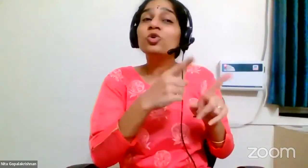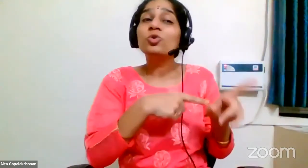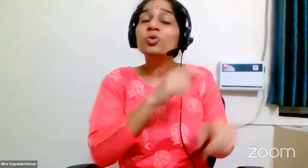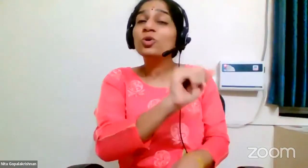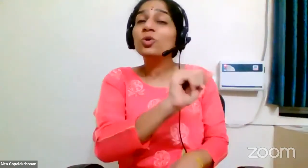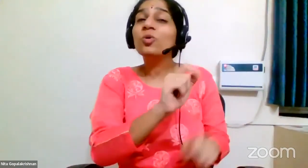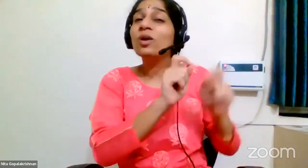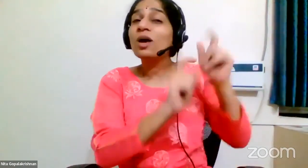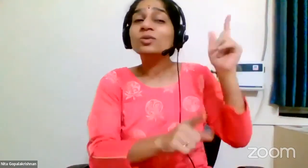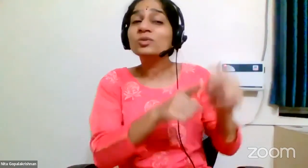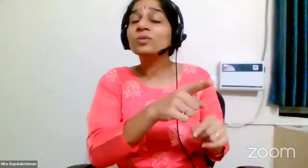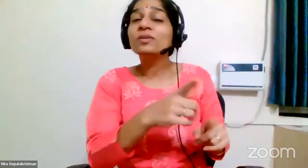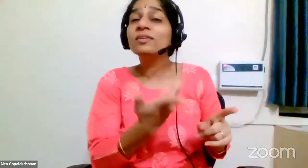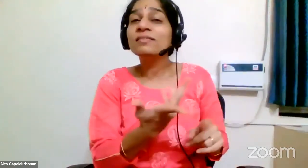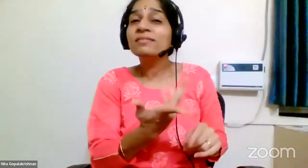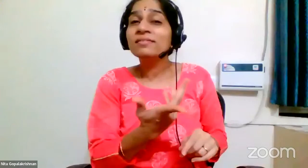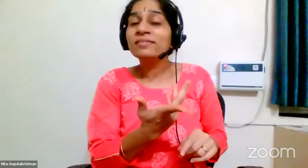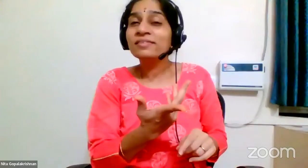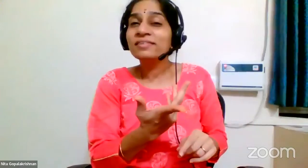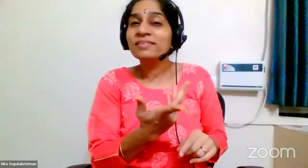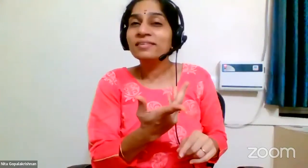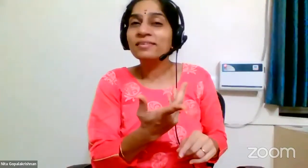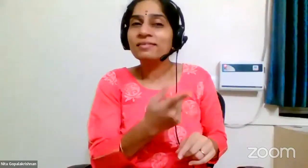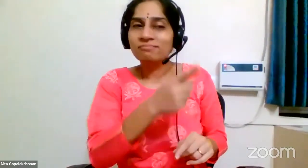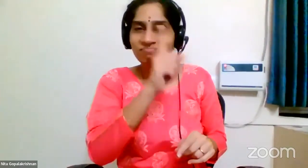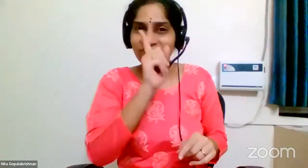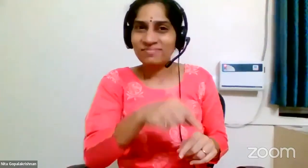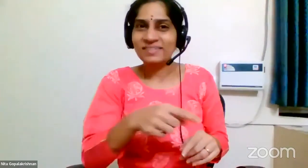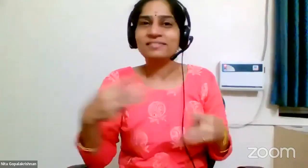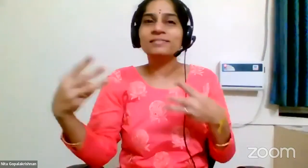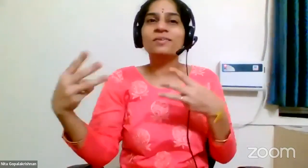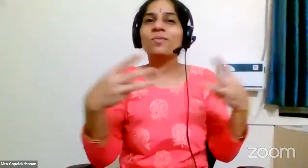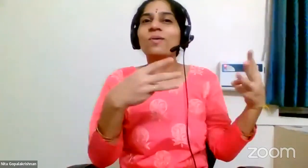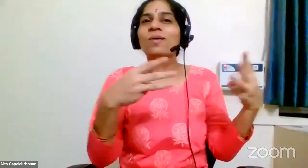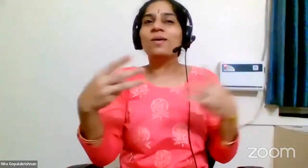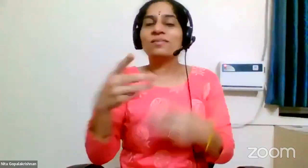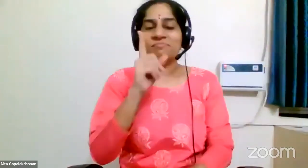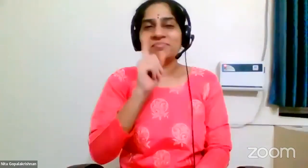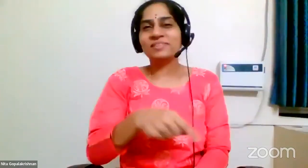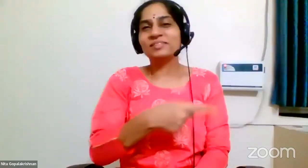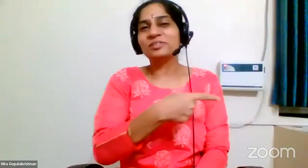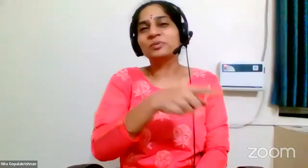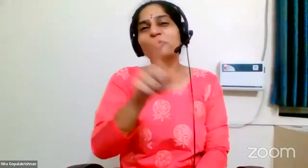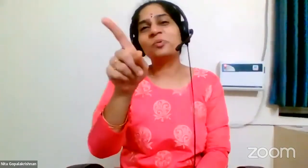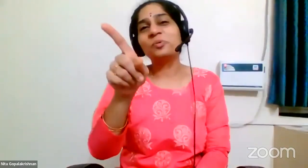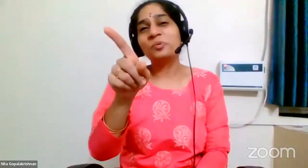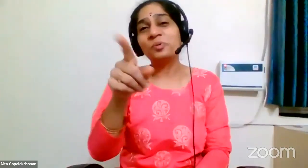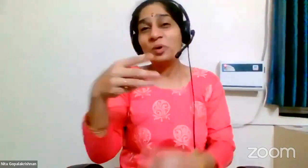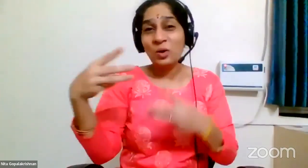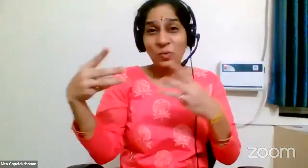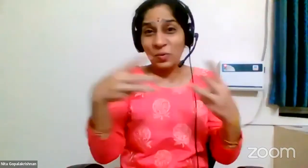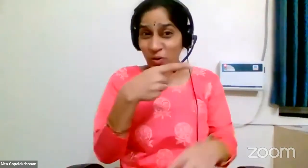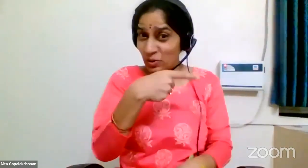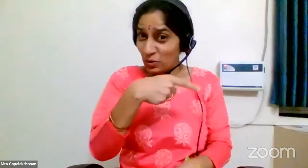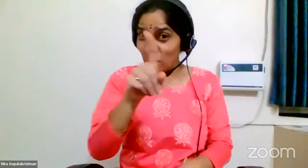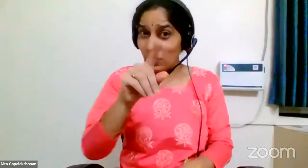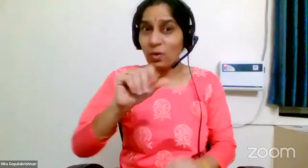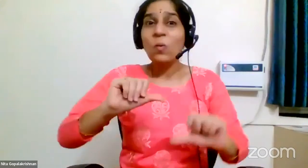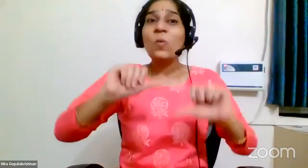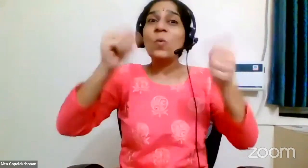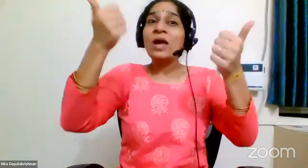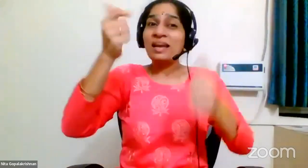कृष्ण की प्रसन्नता के लिए इस महाभारत युद्ध में लड़ना और विजयी होना। सभी प्रकार